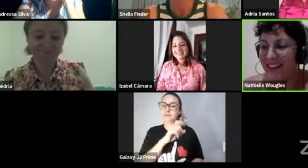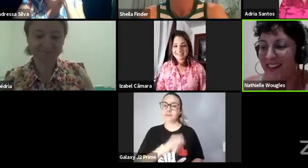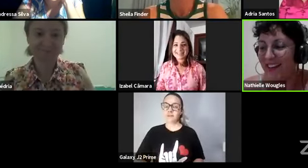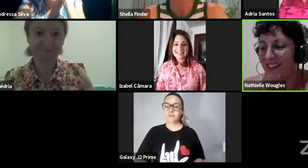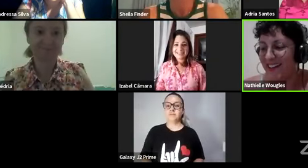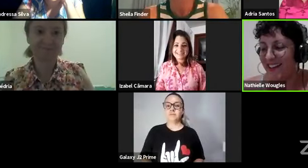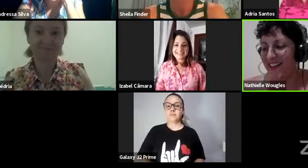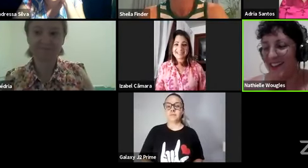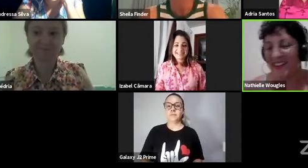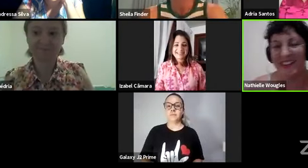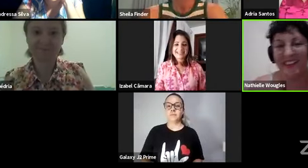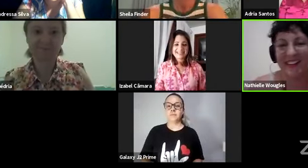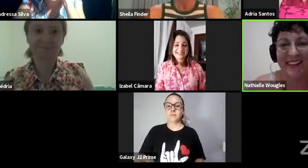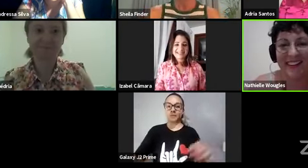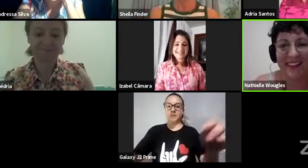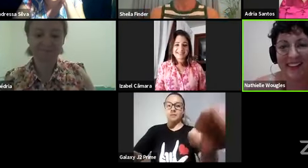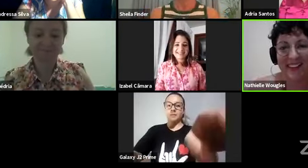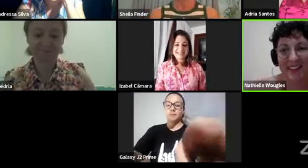né?